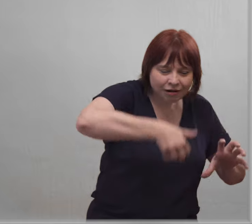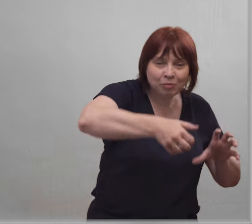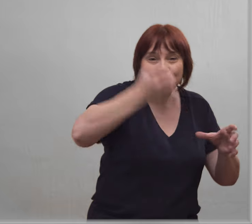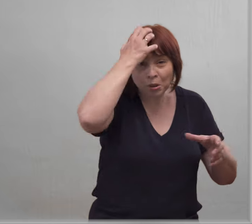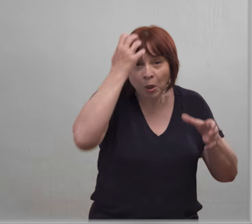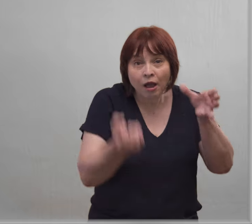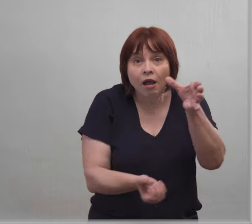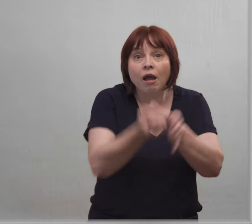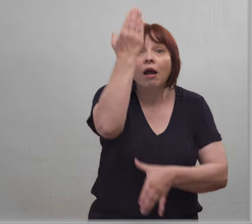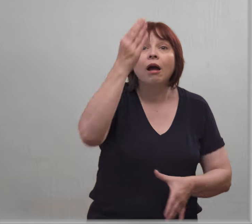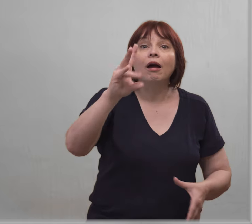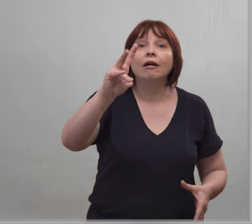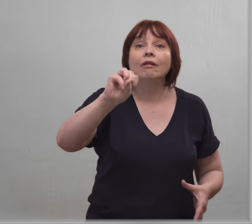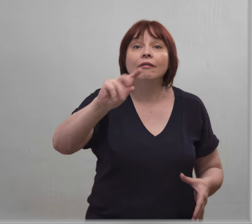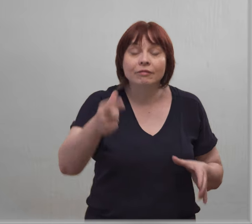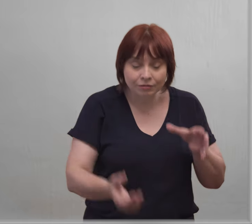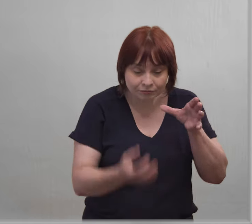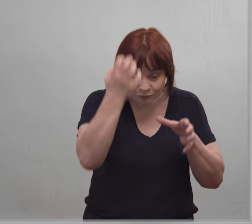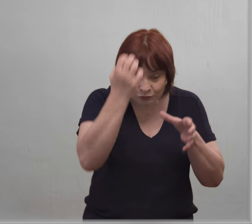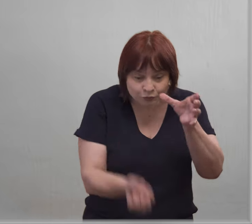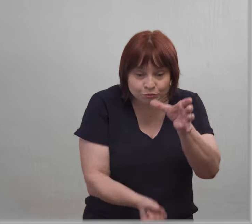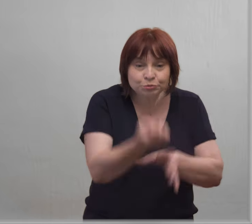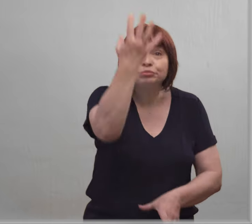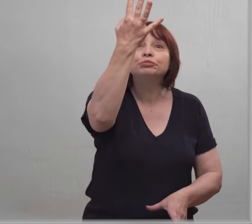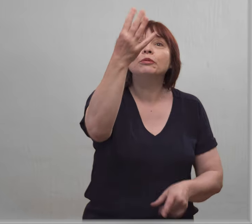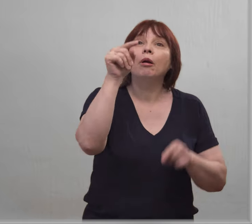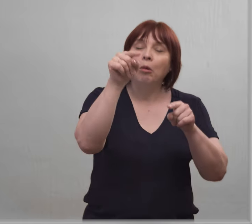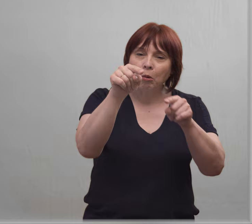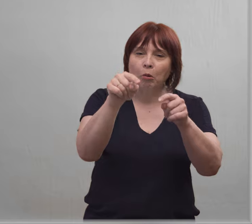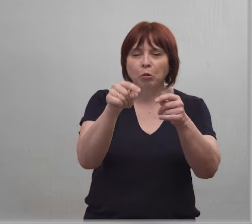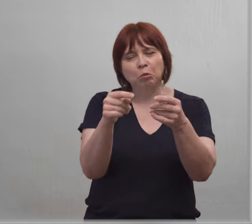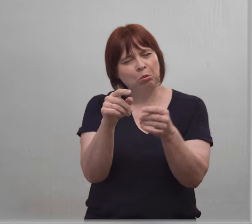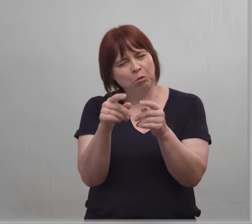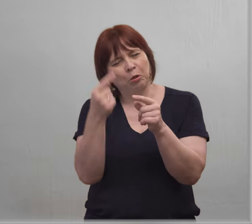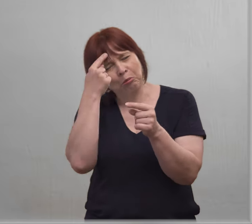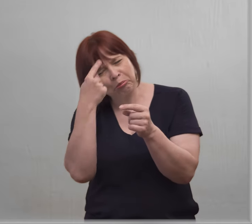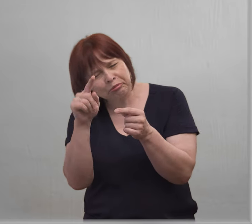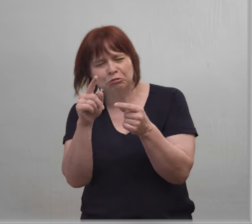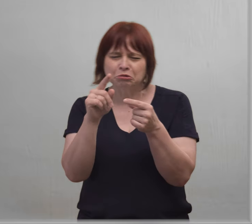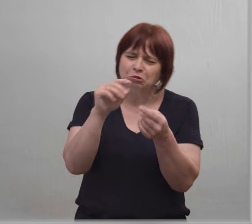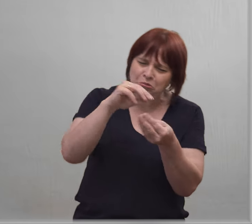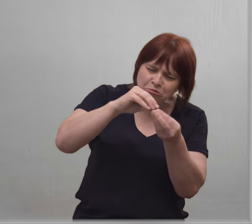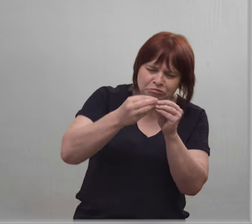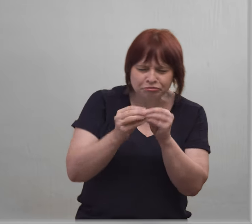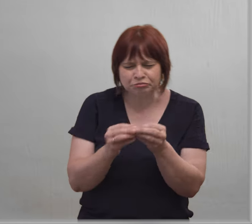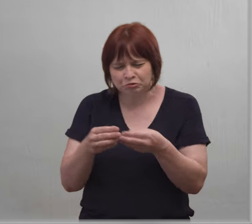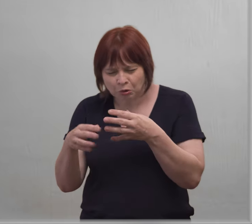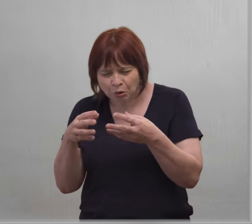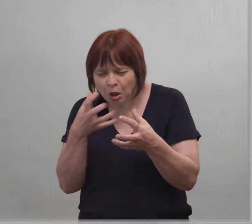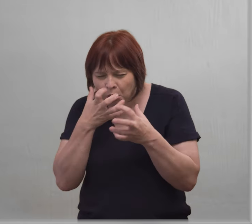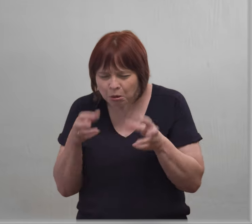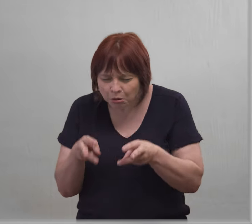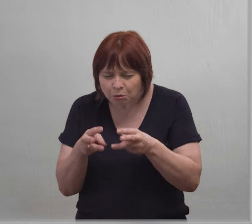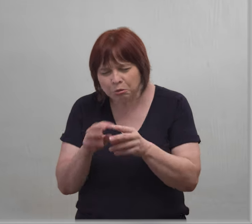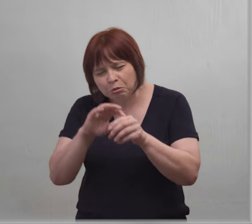создавать – это обозначает взять то, что ты имеешь, и преобразить. Поэтому мы, в отличие